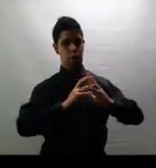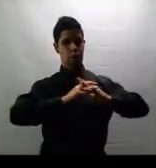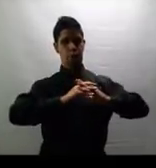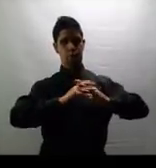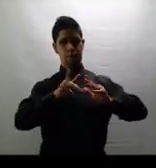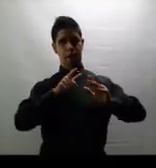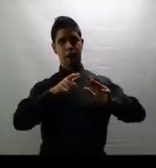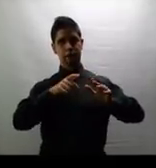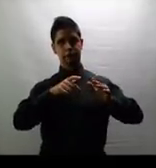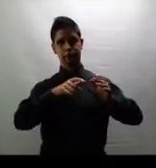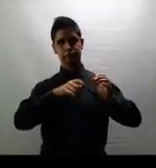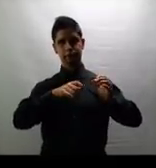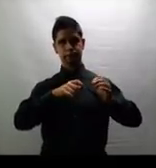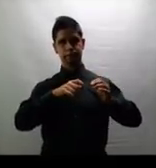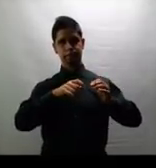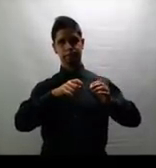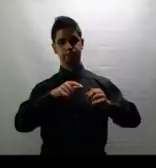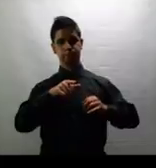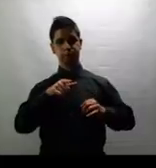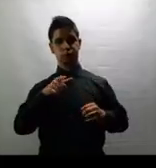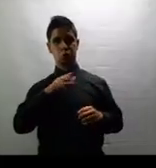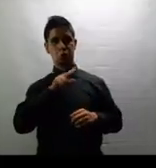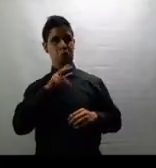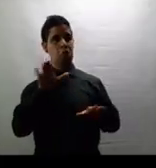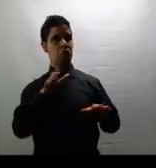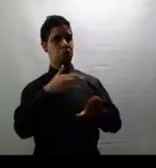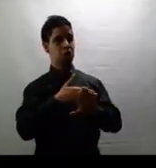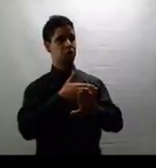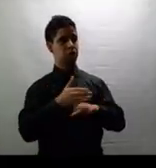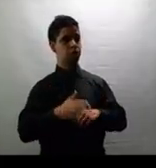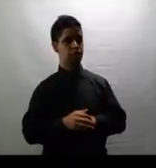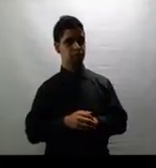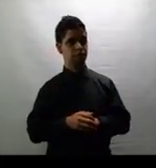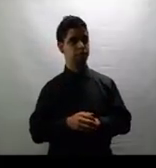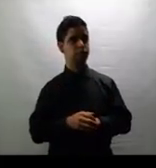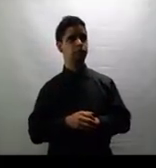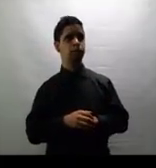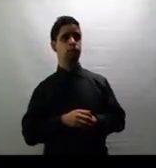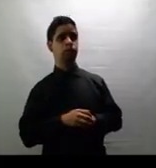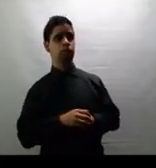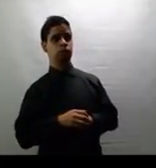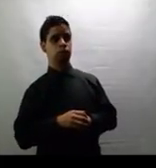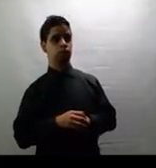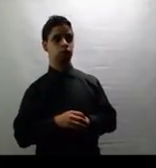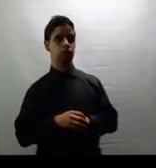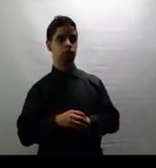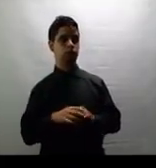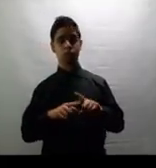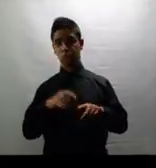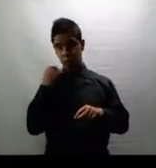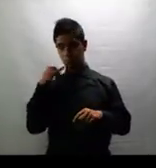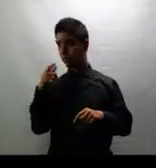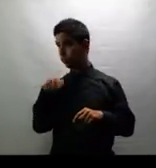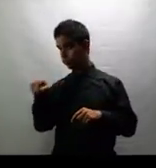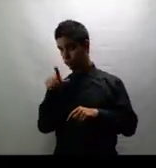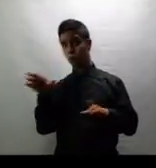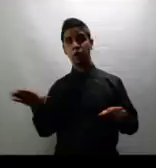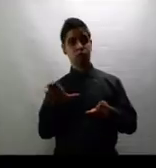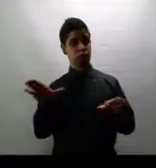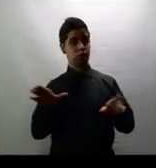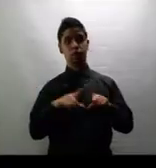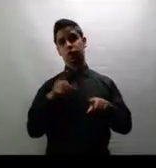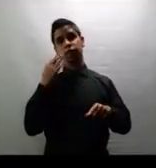nunca lo hice me sirvieron los zapatos que hacer es y si alguien lo hizo que nos llame trabajo de